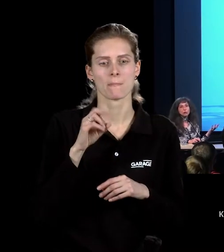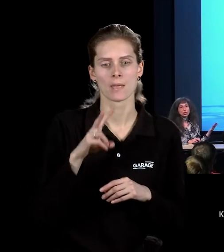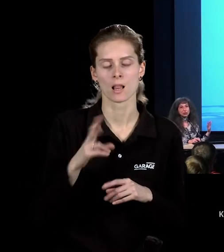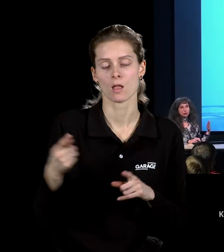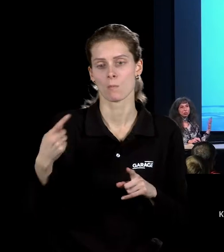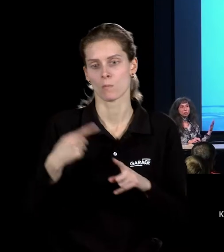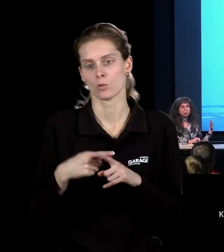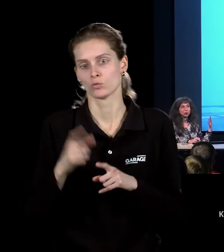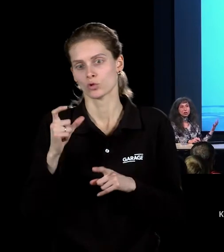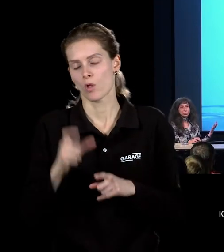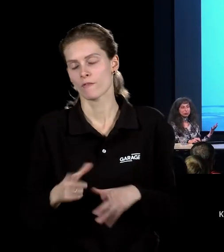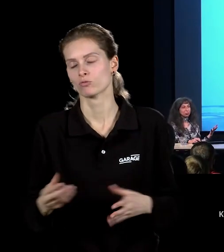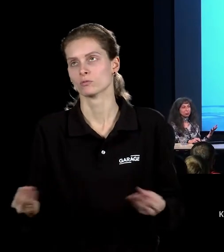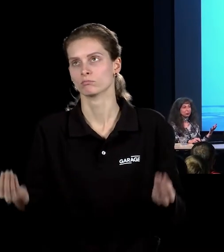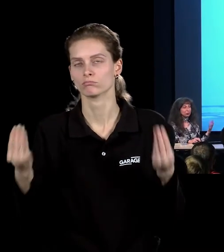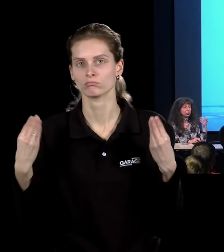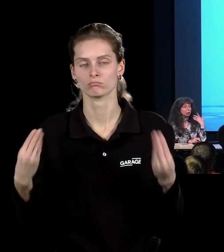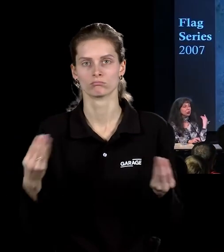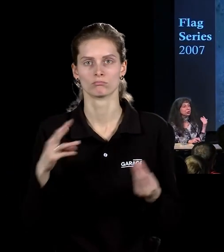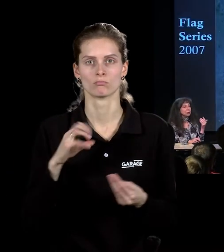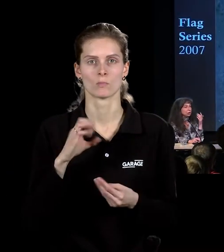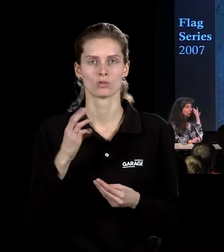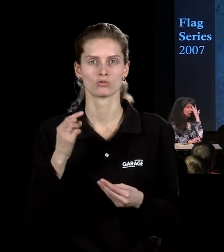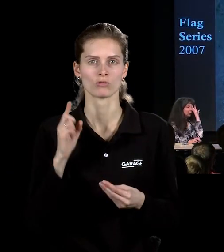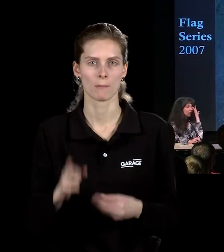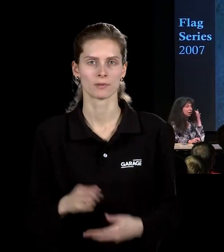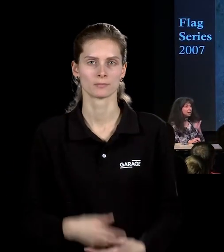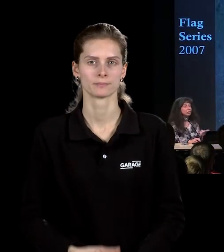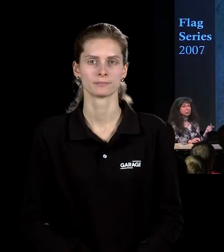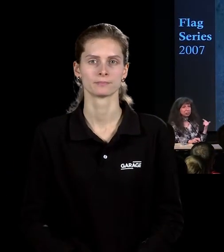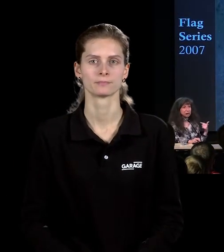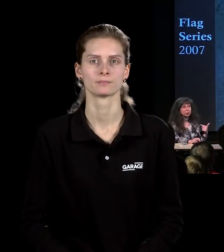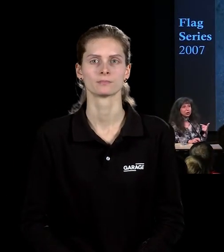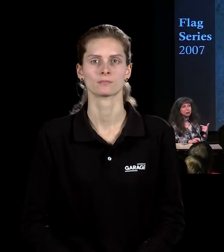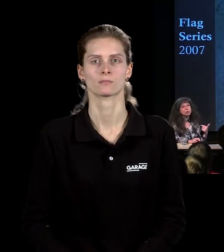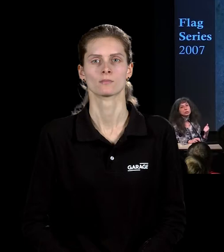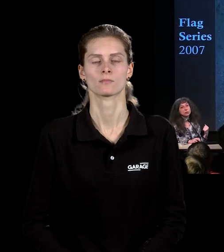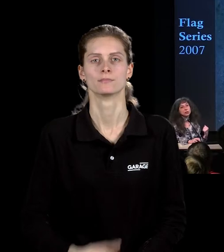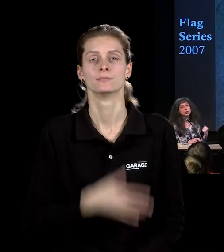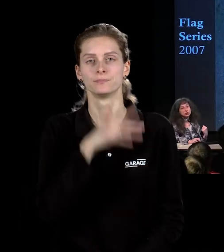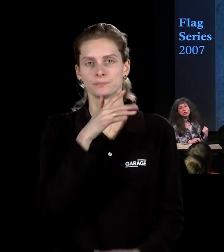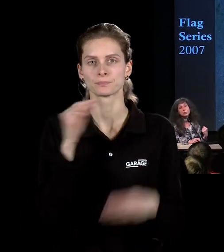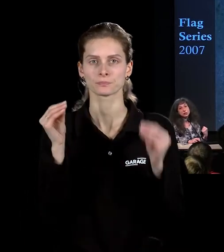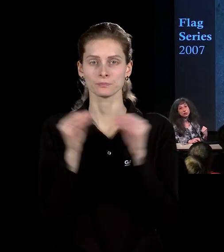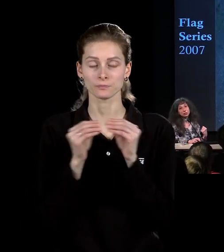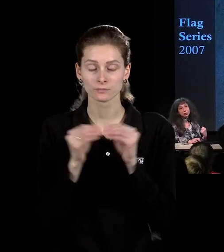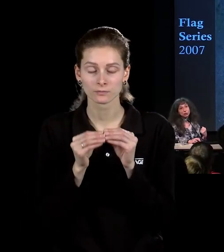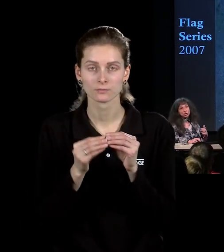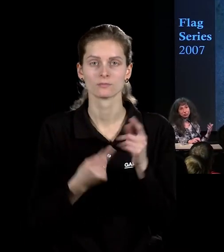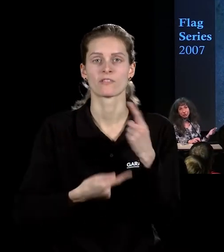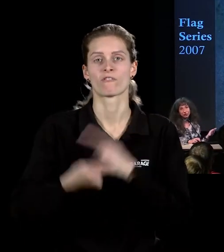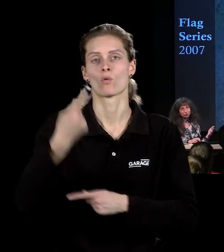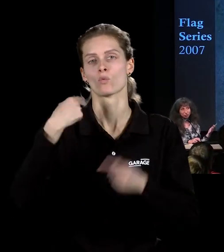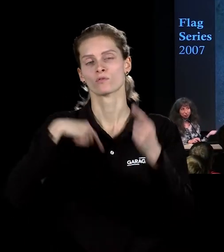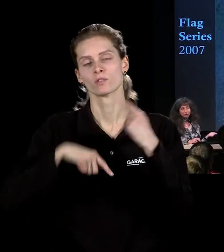сверхчеловеческой монументальности, огромного масштаба, с которым Чань Хуань работает. И в этом же году он возвращается к живописи, которой он